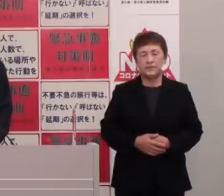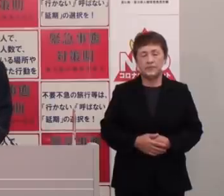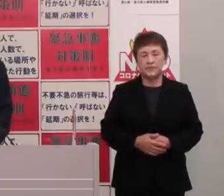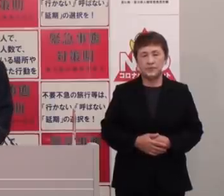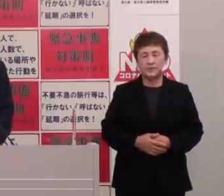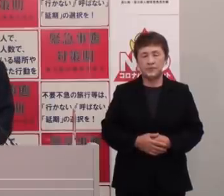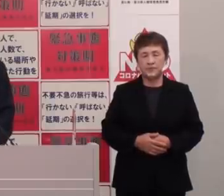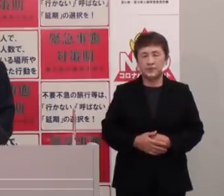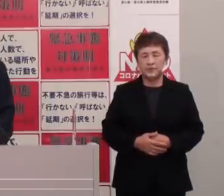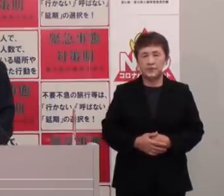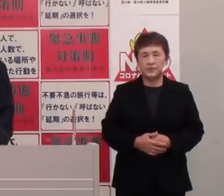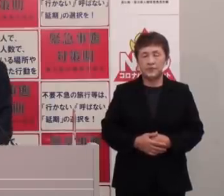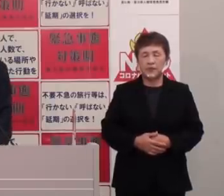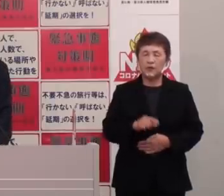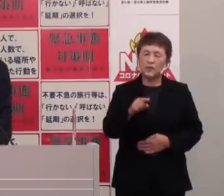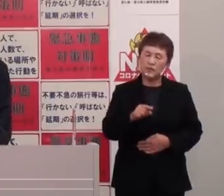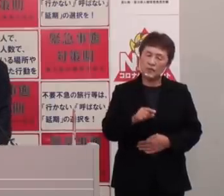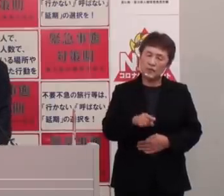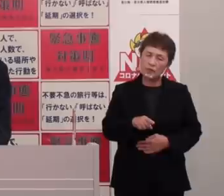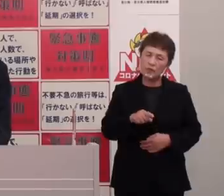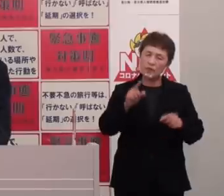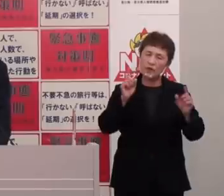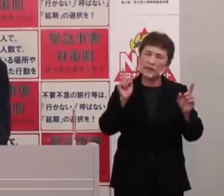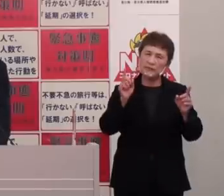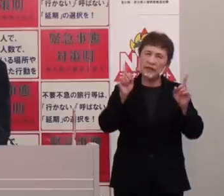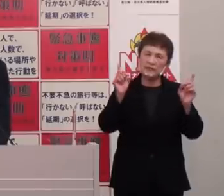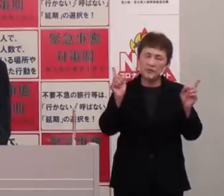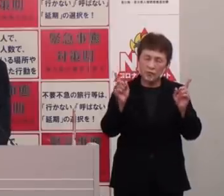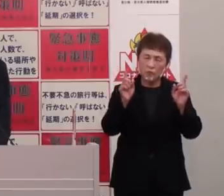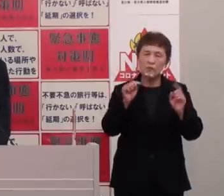このイベントという等